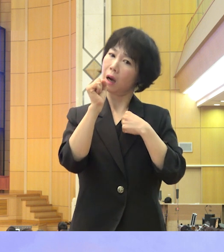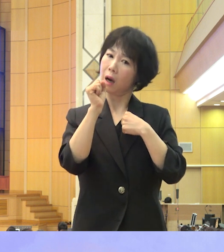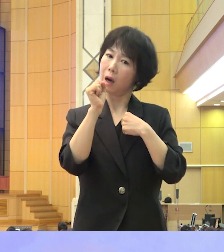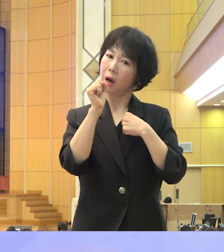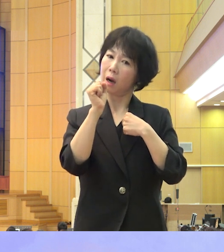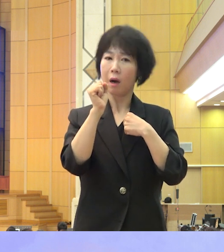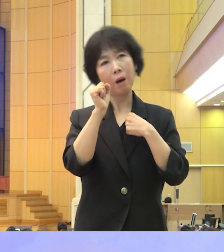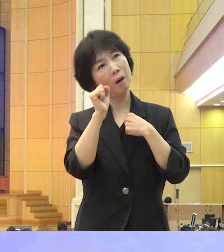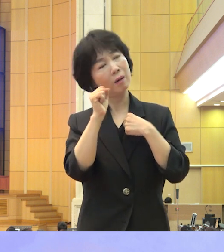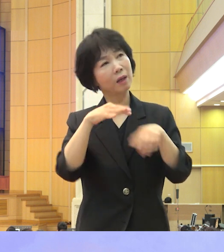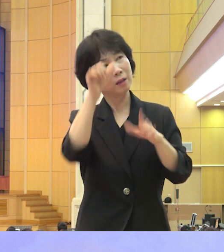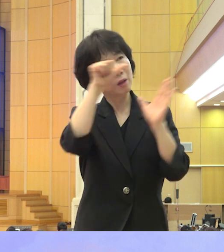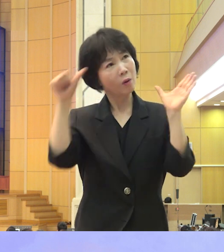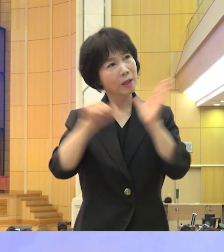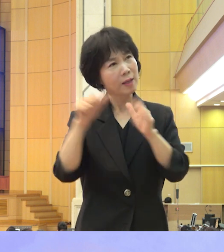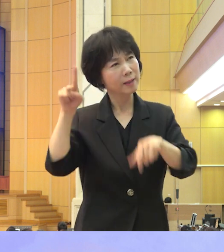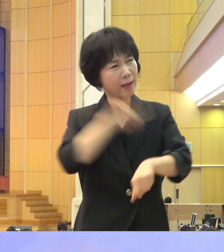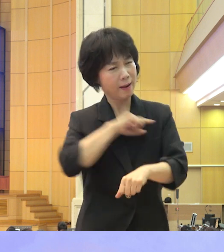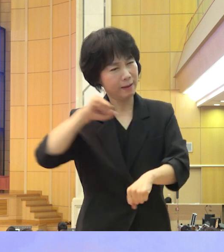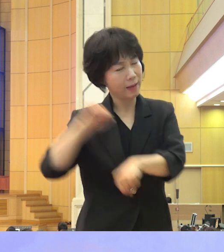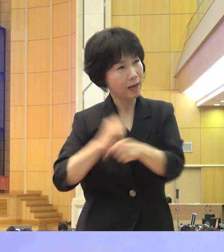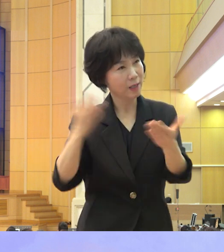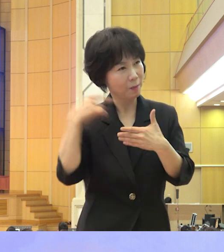모든 사람들은 다 뭐라고 했는지 아세요?